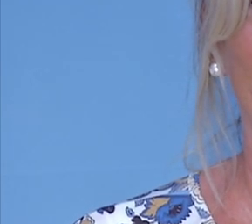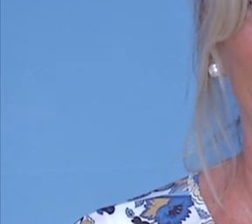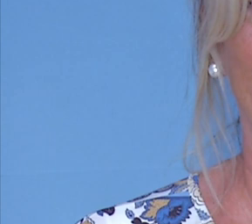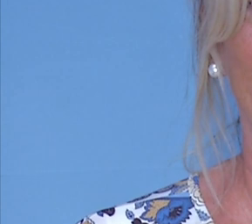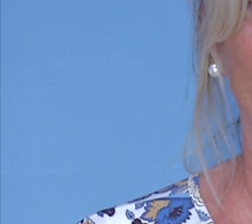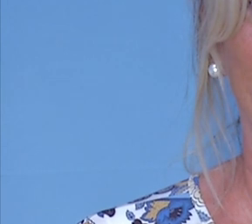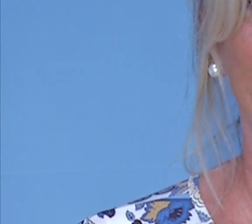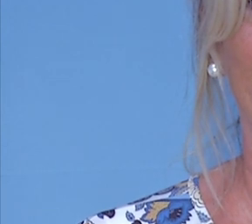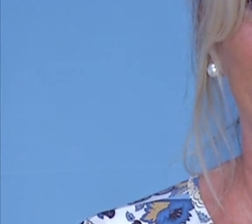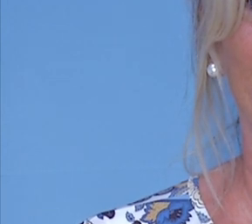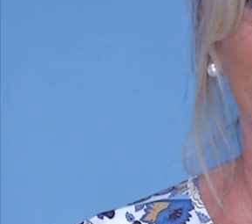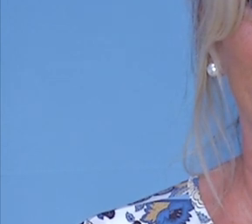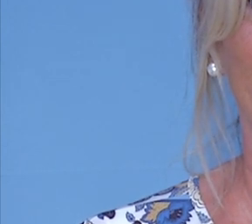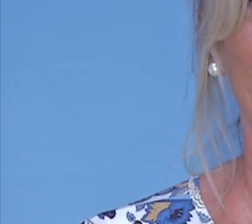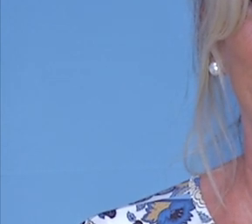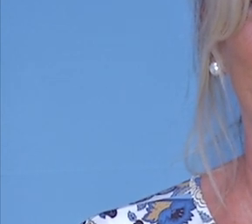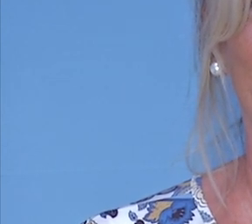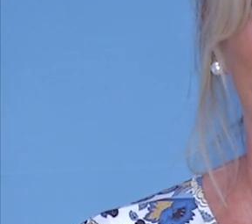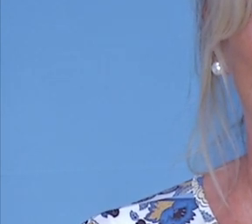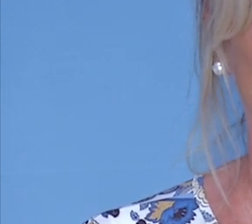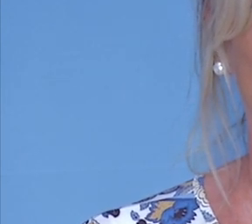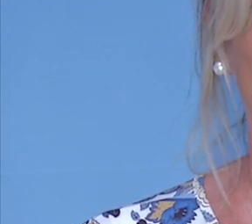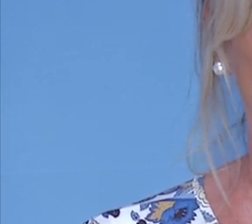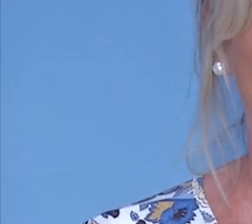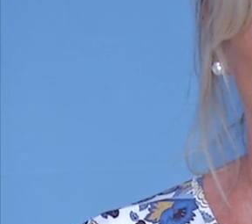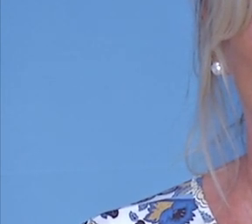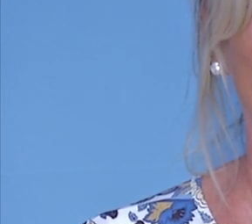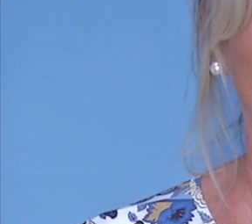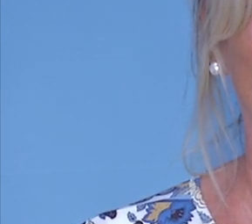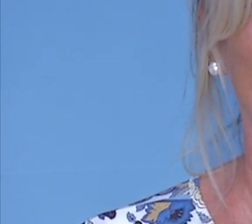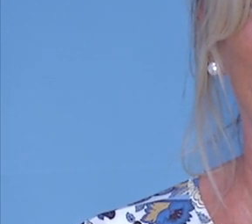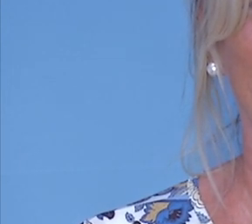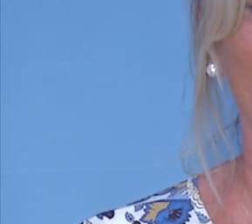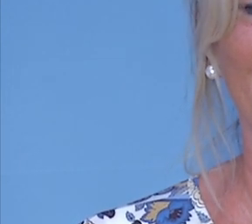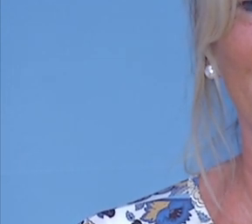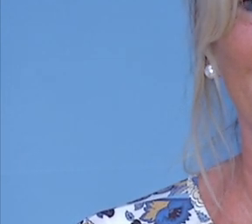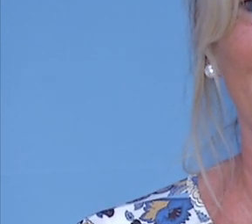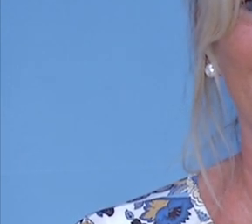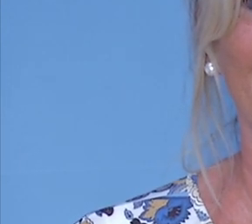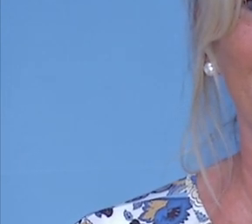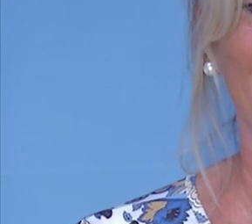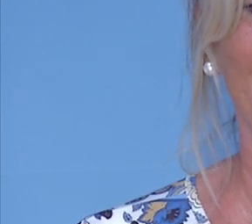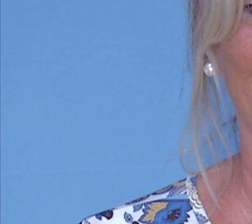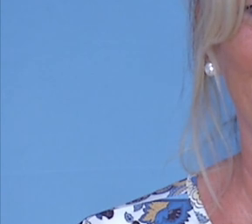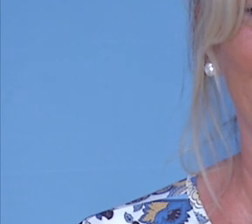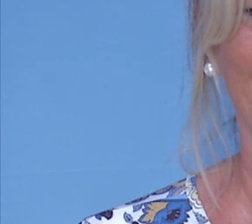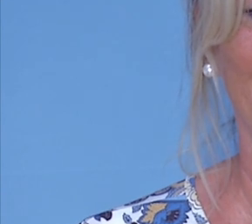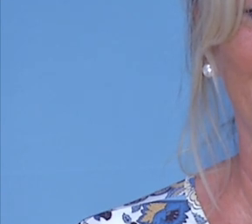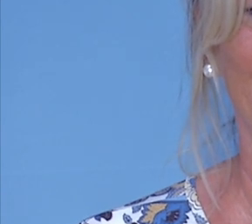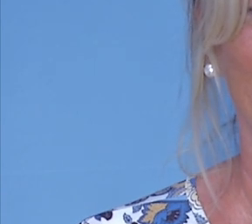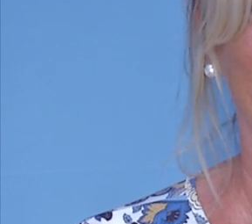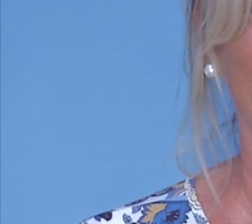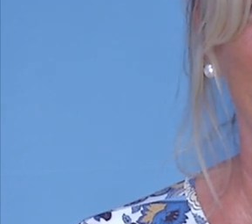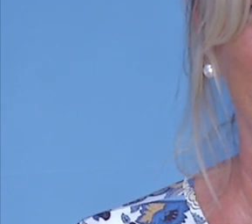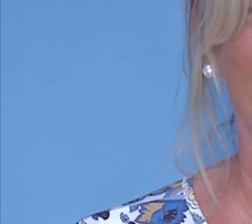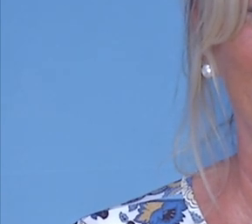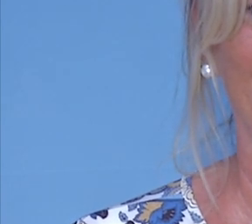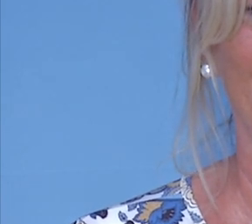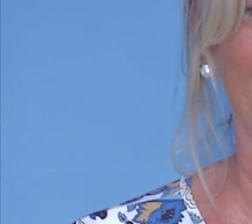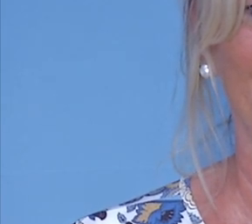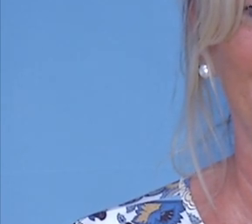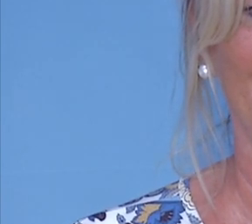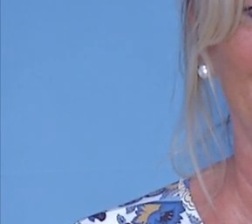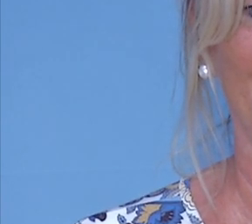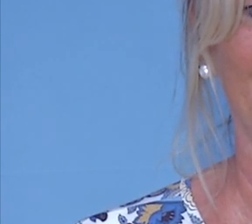diverst tänkande. Och det behöver vi vilket företag som helst. Här kan man också se att anställningsprocedurerna på